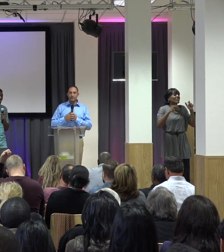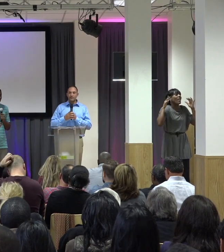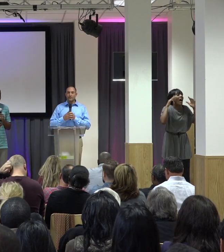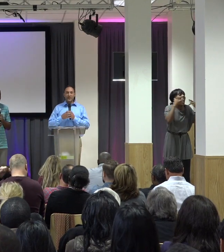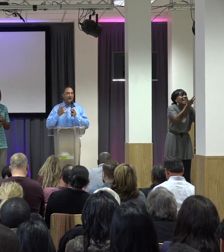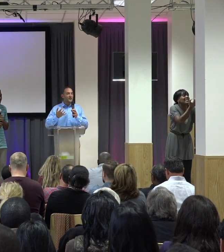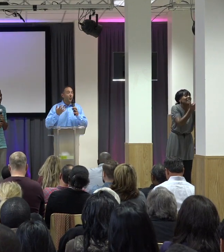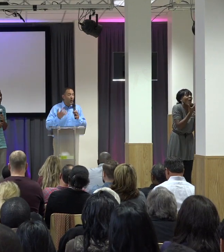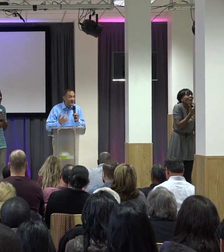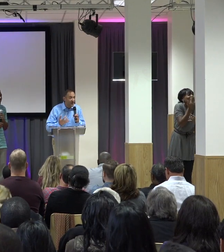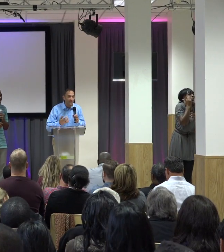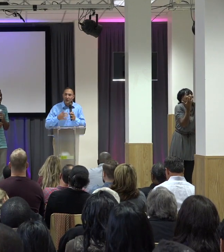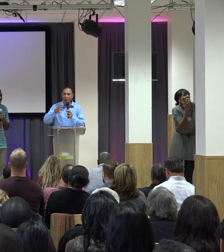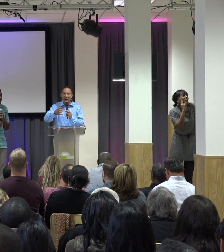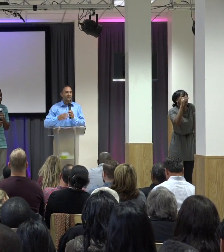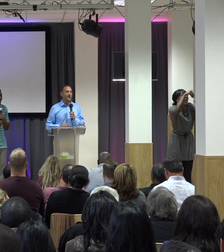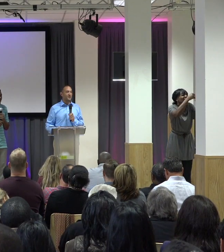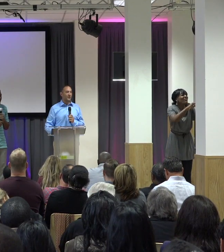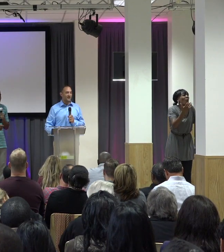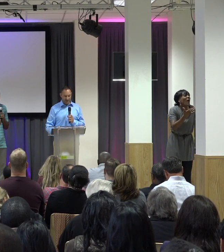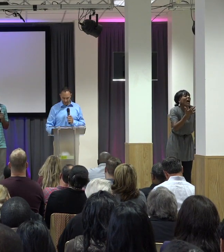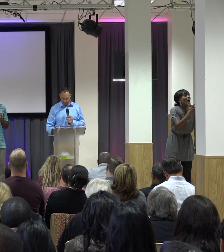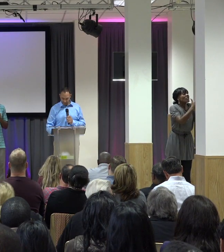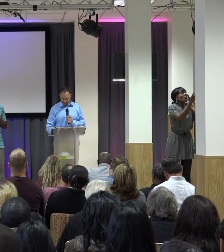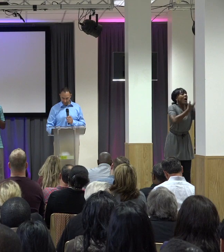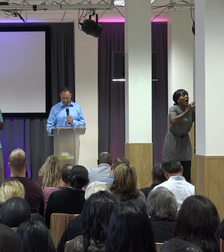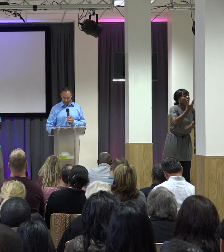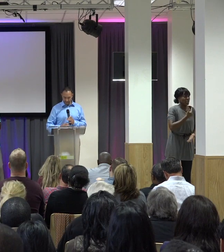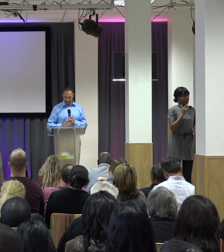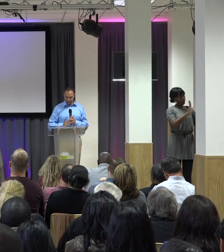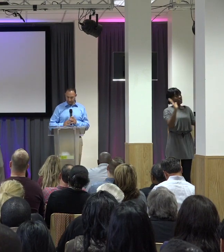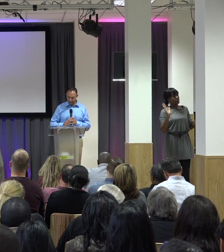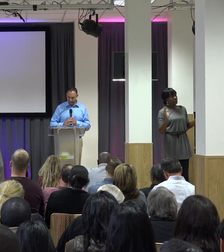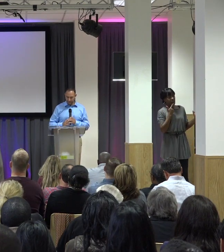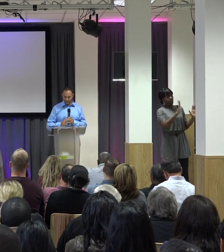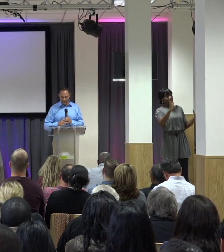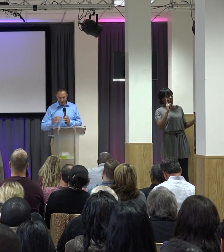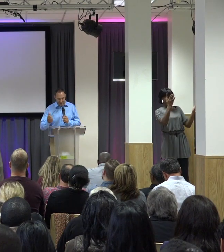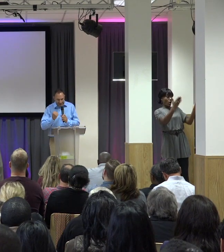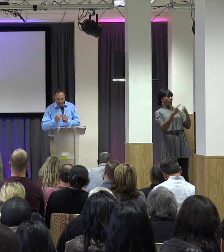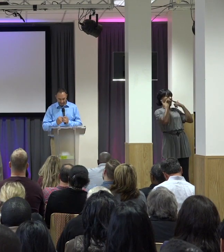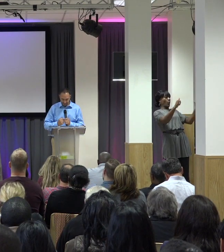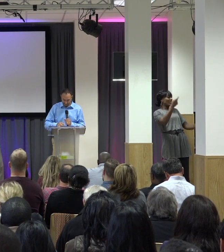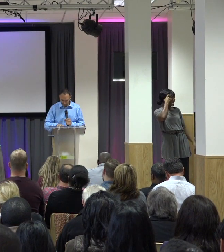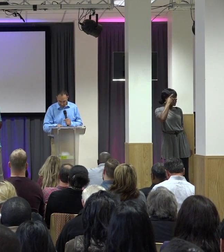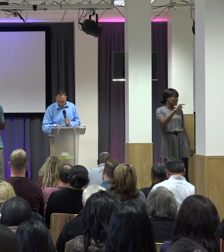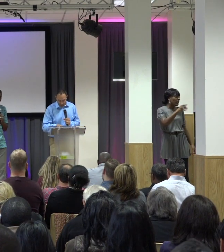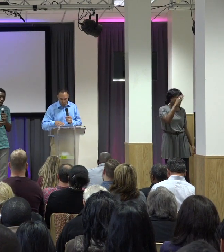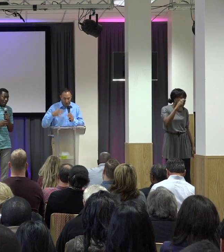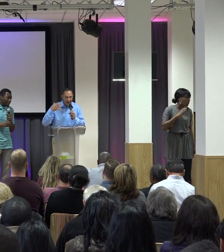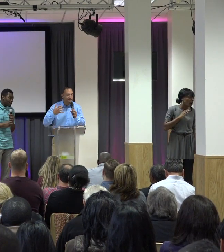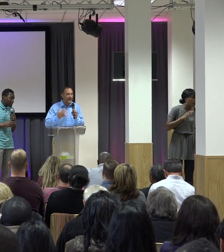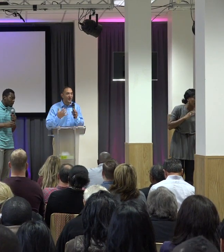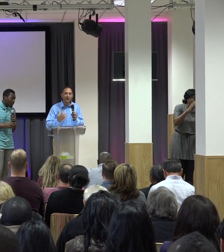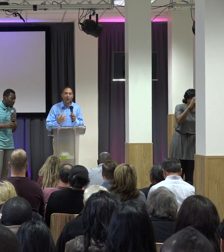autour de toi. because of the wisdom that your life demonstrates. Parce que ta vie démontre de la sagesse. Listen to me. Écoute-moi,